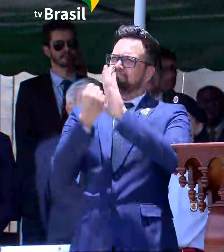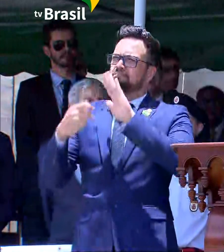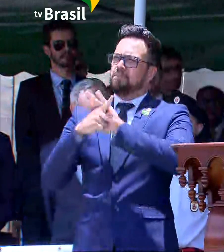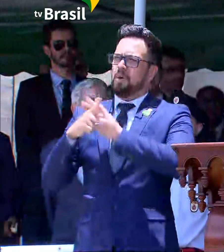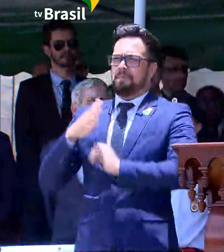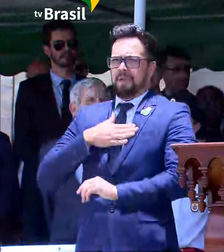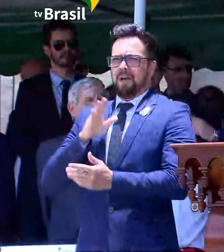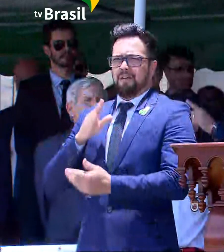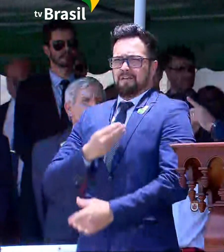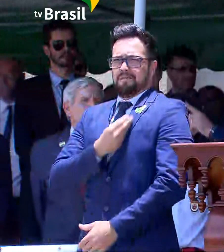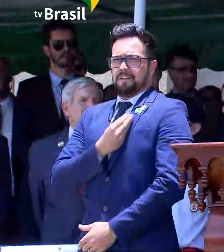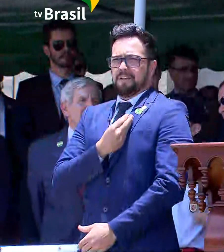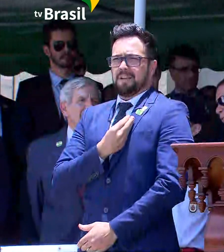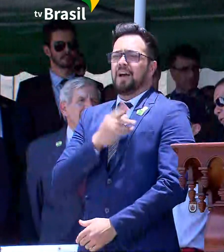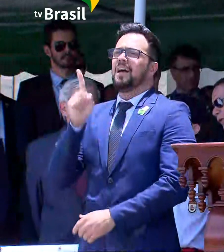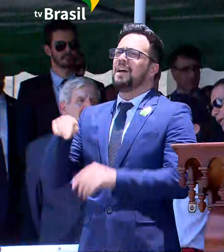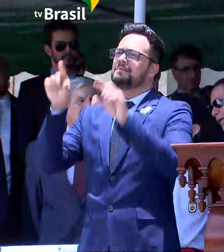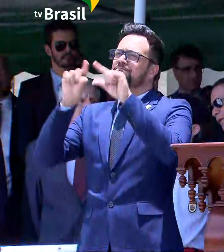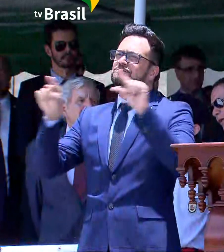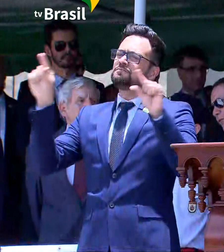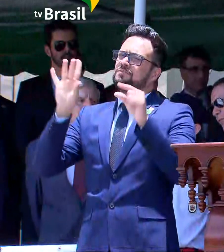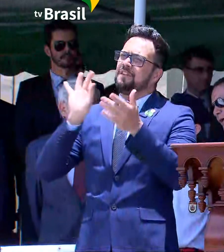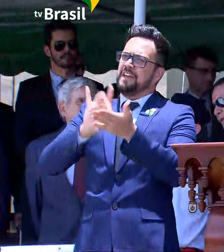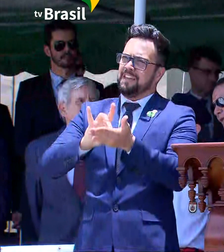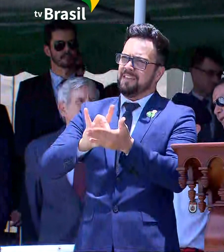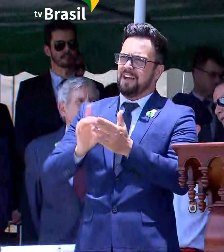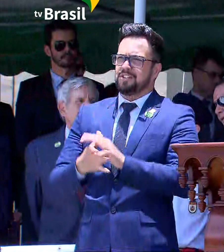a verdade. Adotei